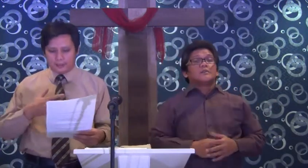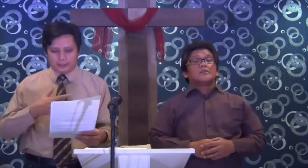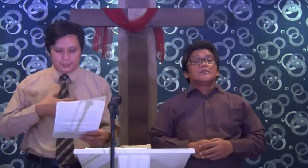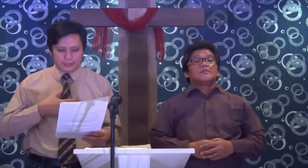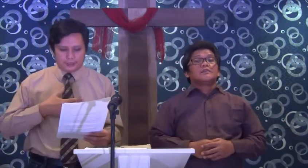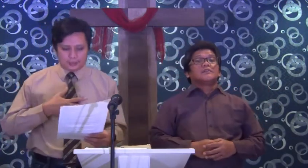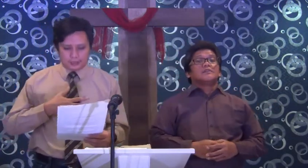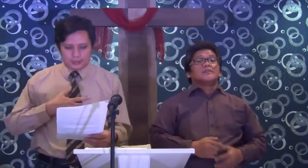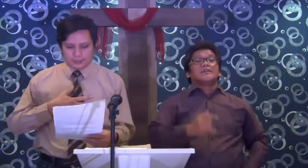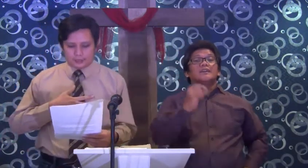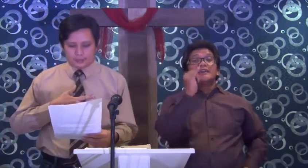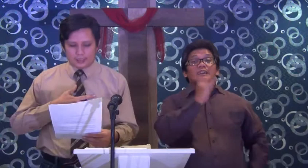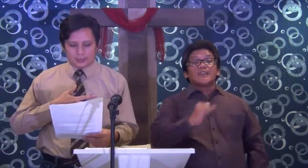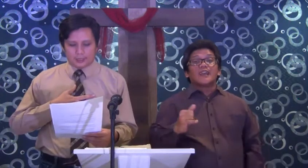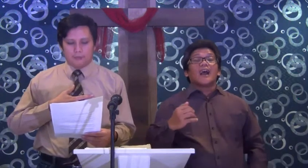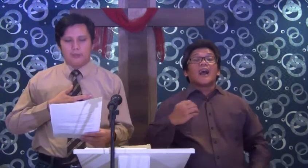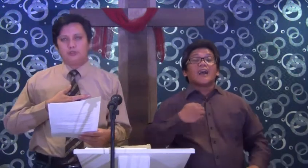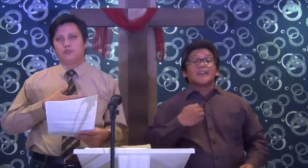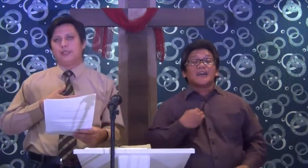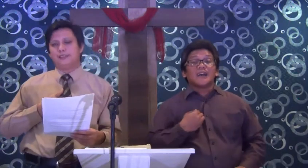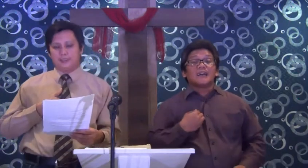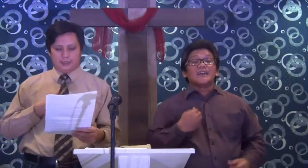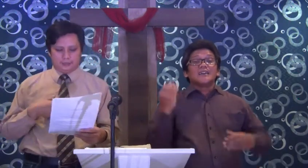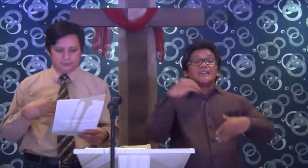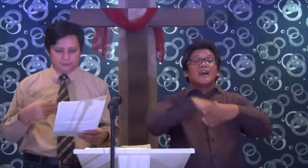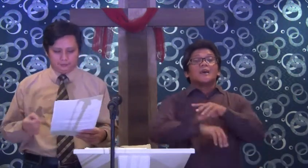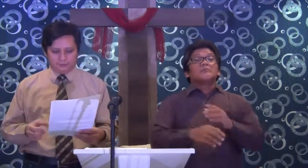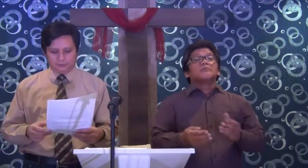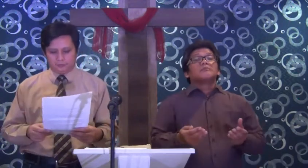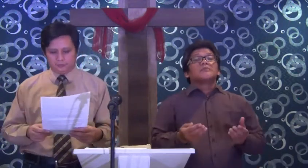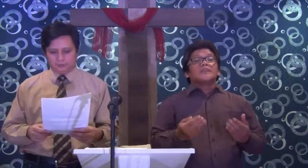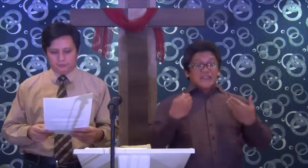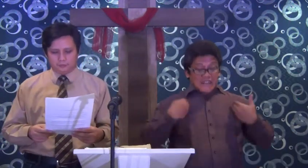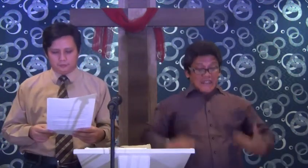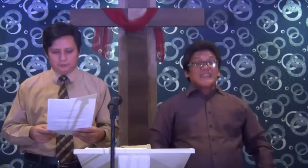Yang ada pada diri kita dengan ketaatan yang penuh sukacita.